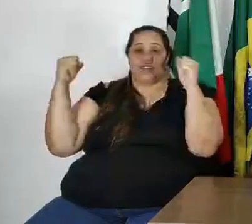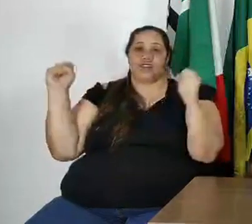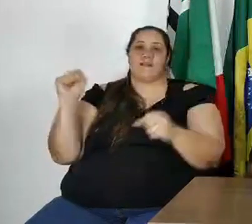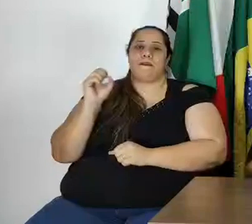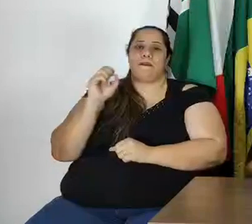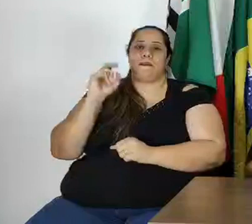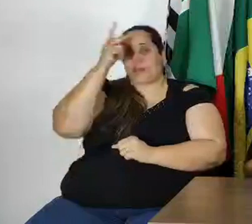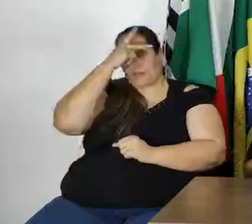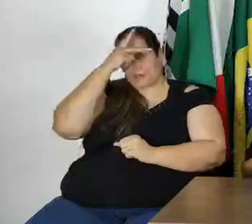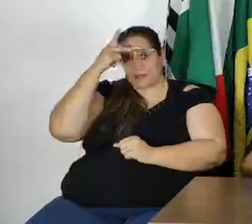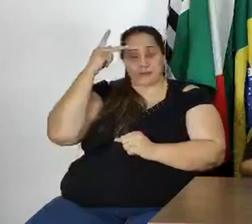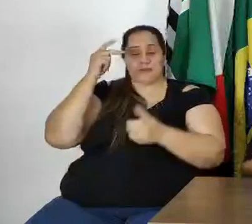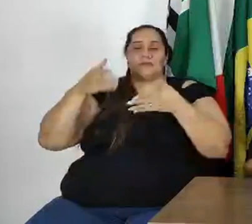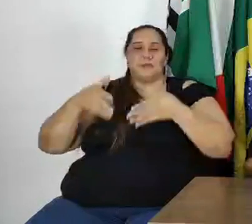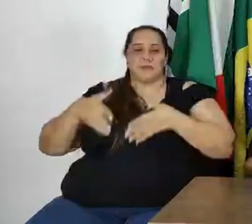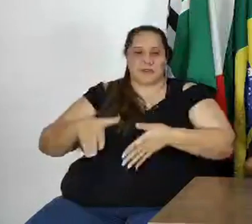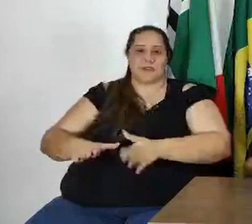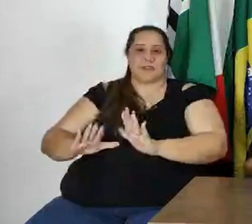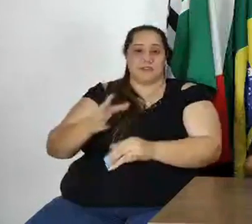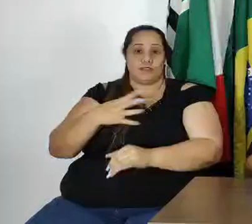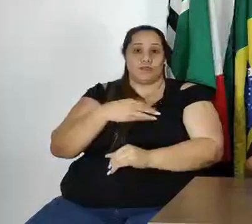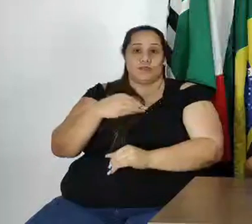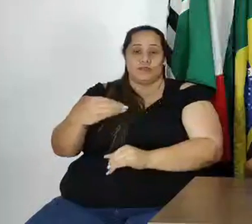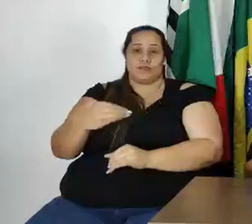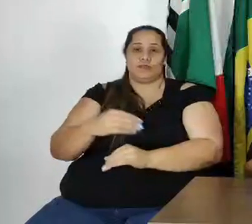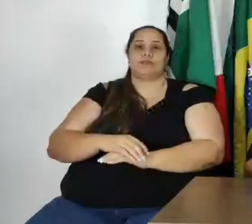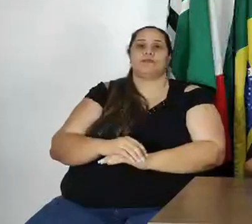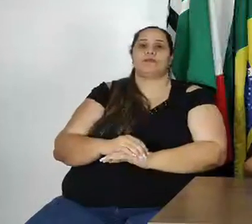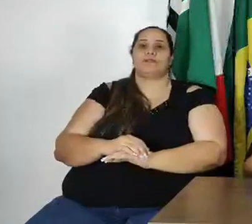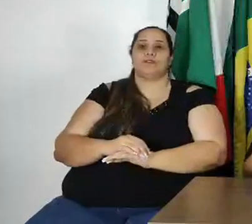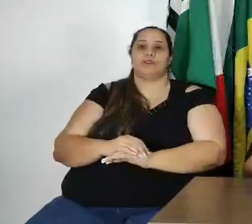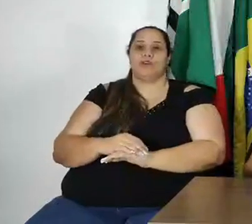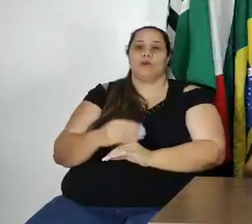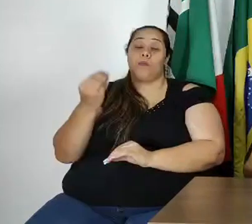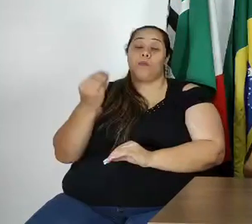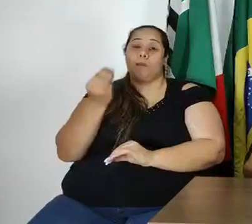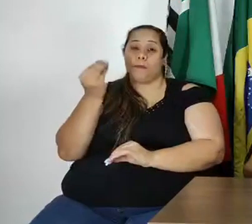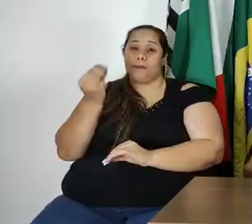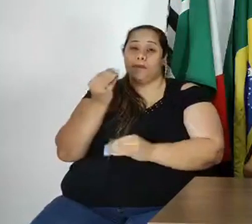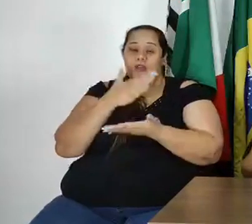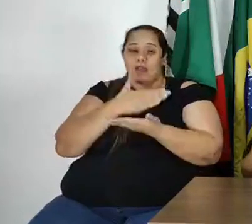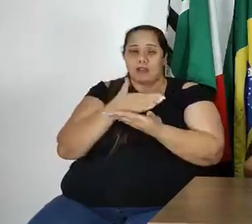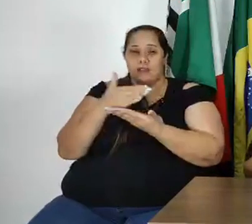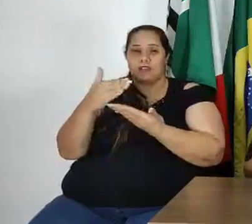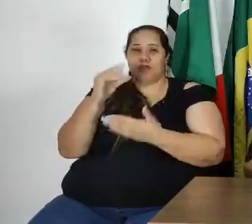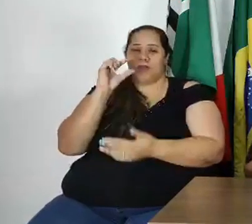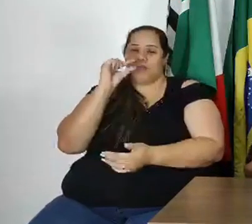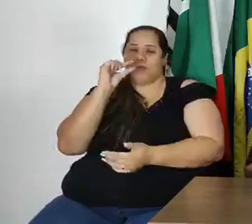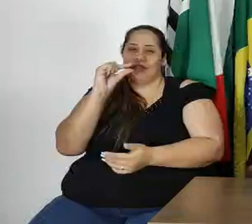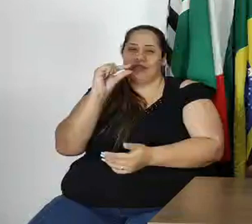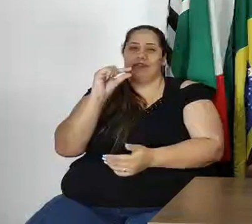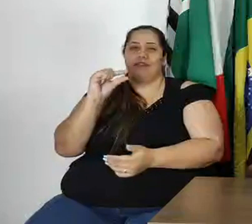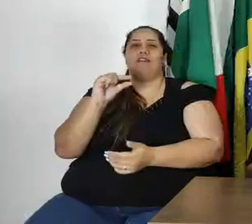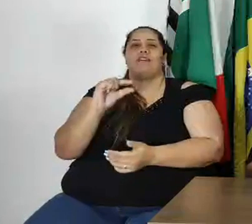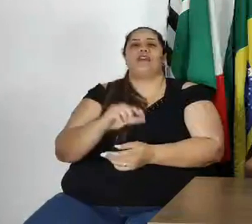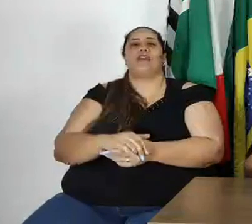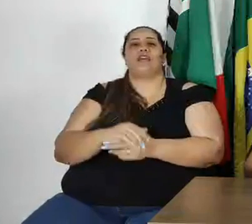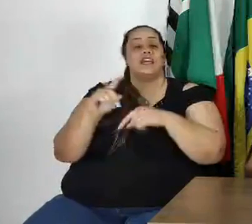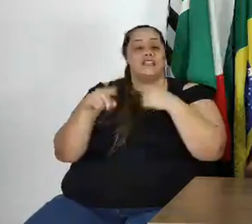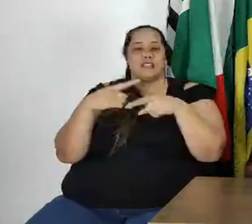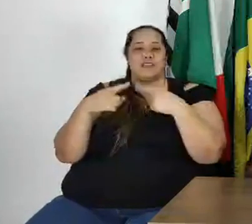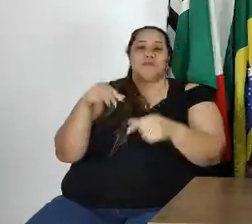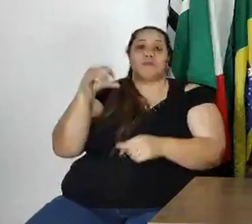filho sabe que ali começou com um pequeno embrião e foi crescendo aquela criança e sai um bebê lindo ali,